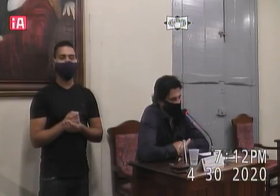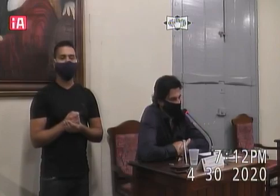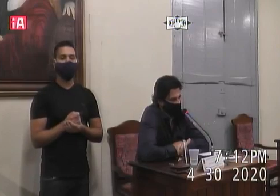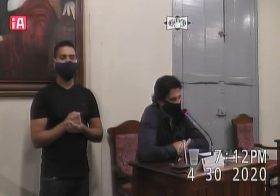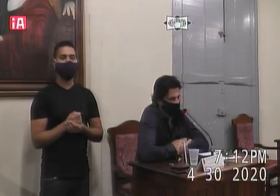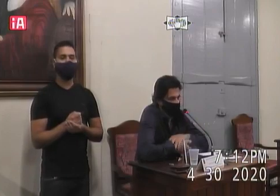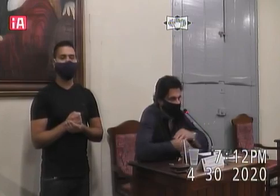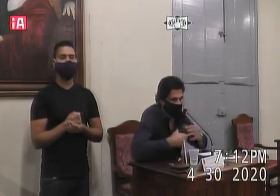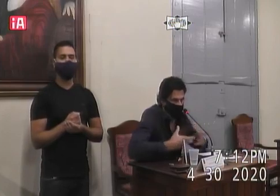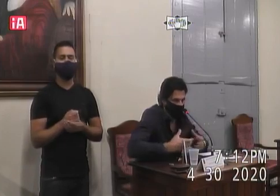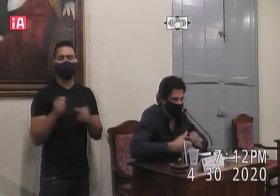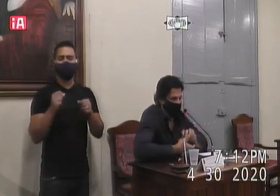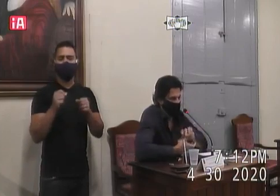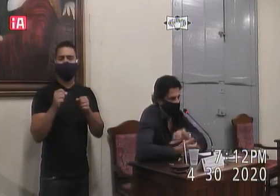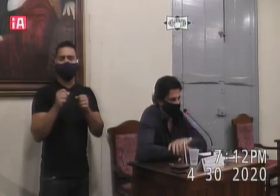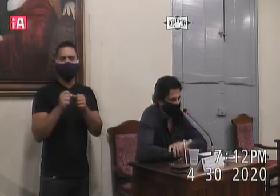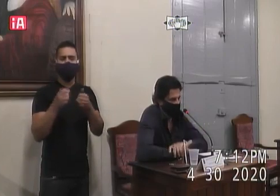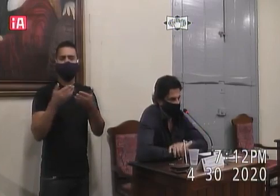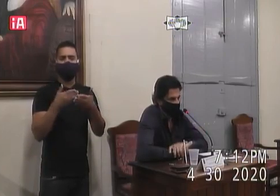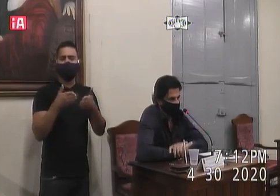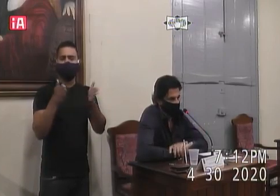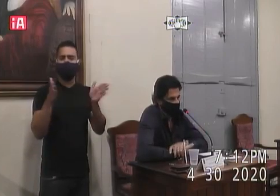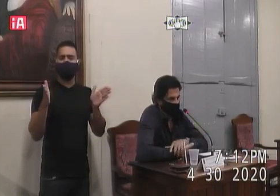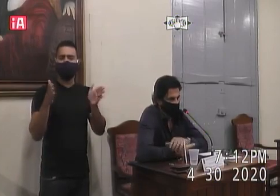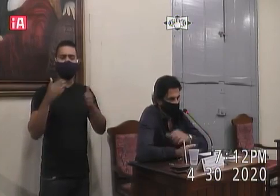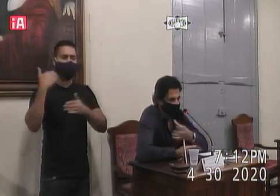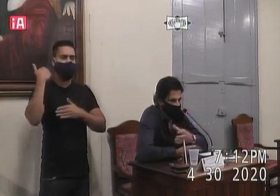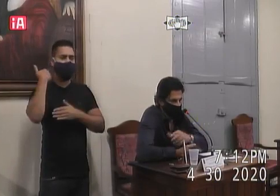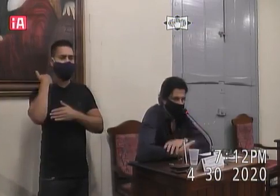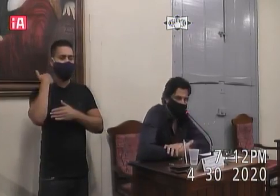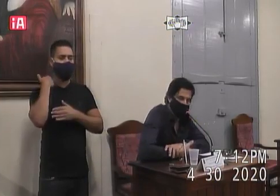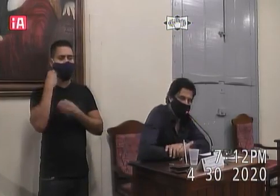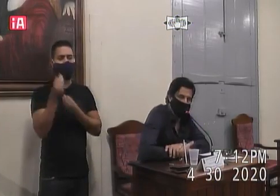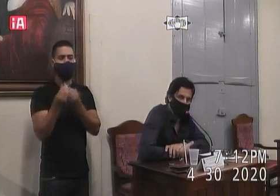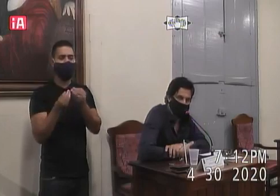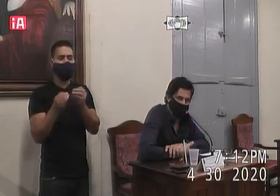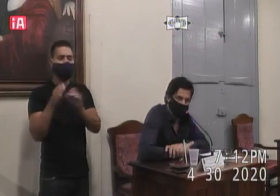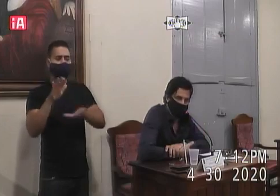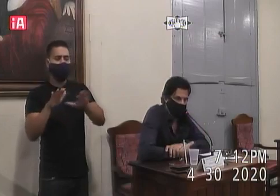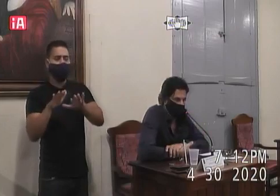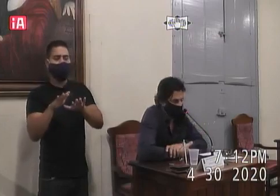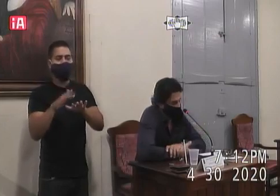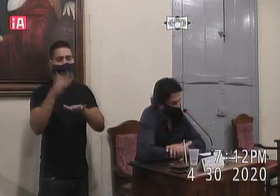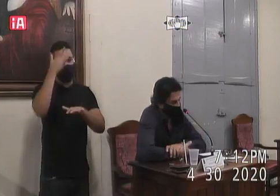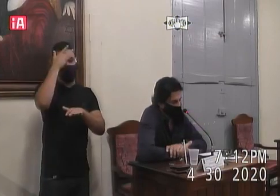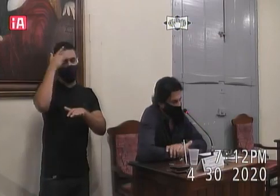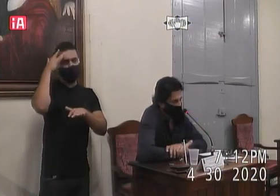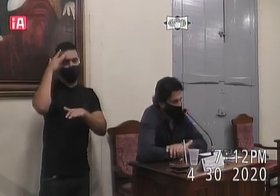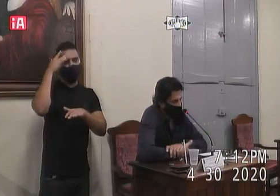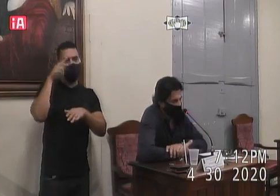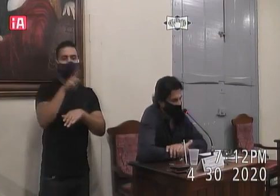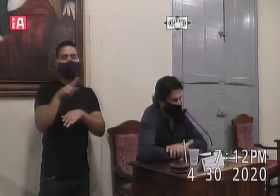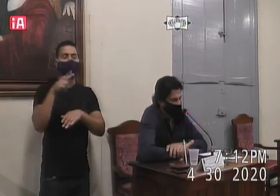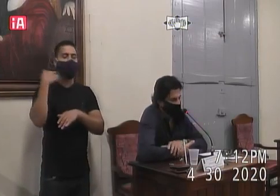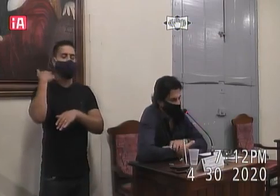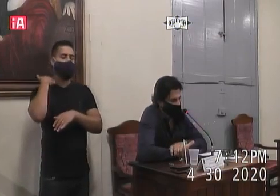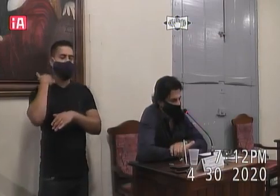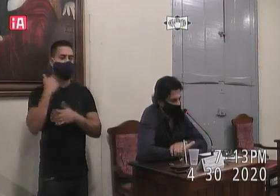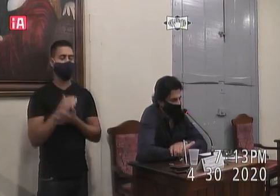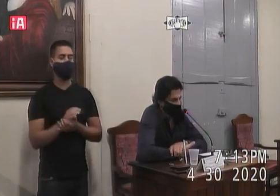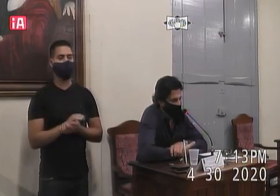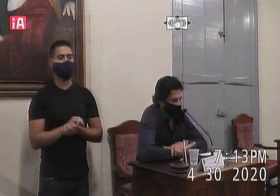essa abertura das agências e o trato com seus correntistas. A